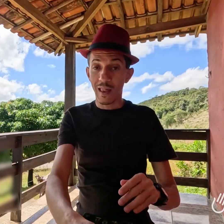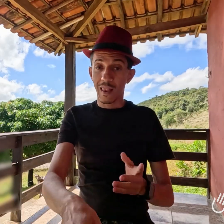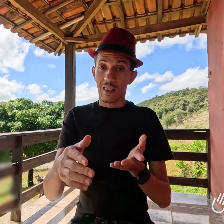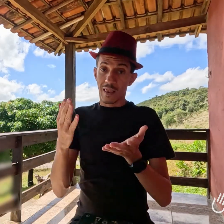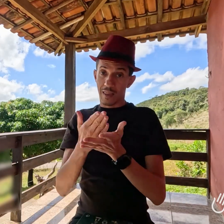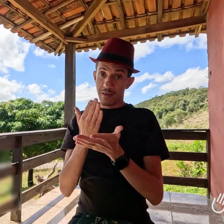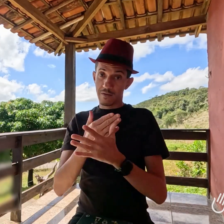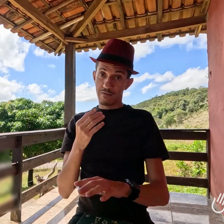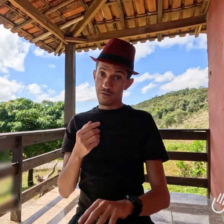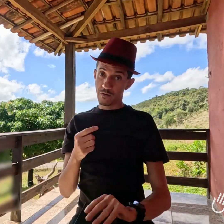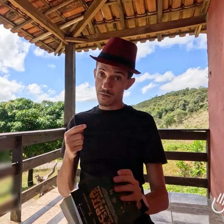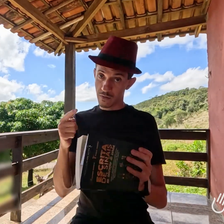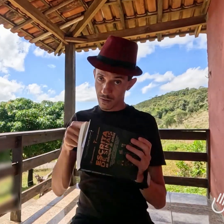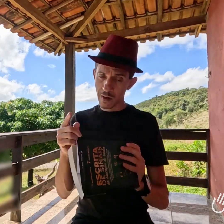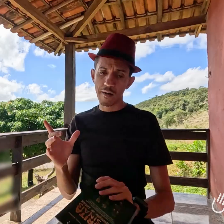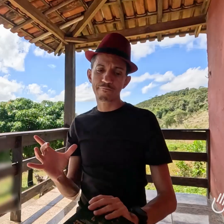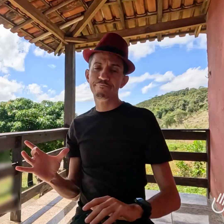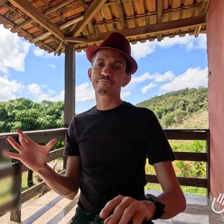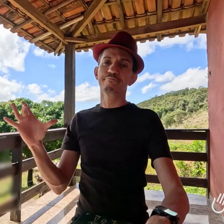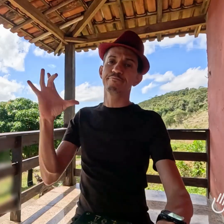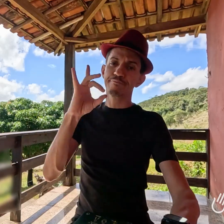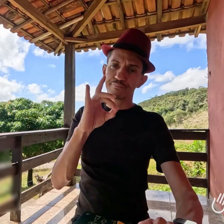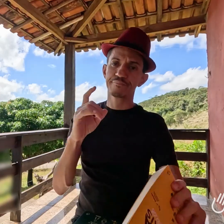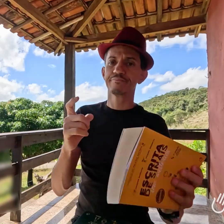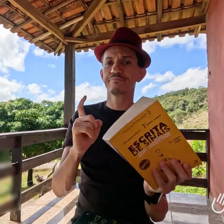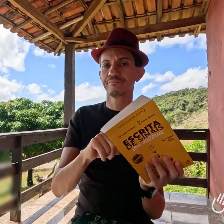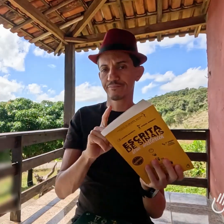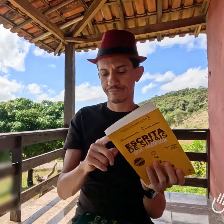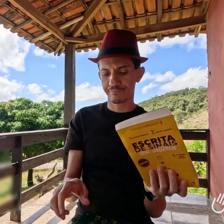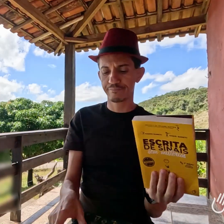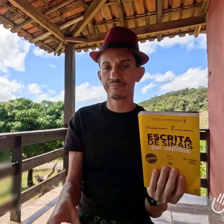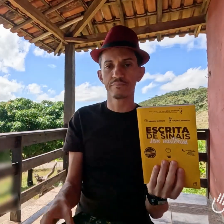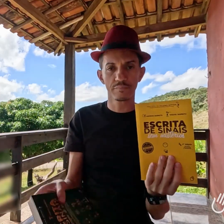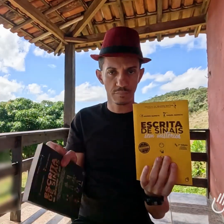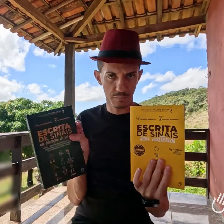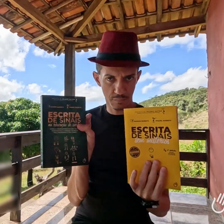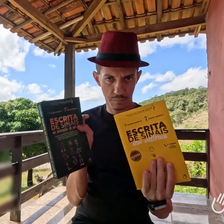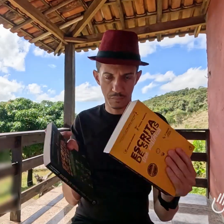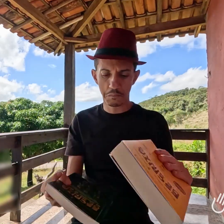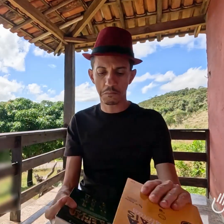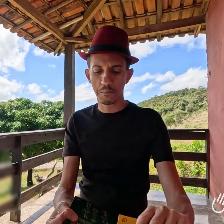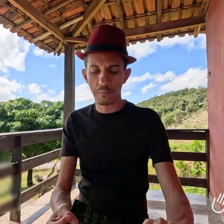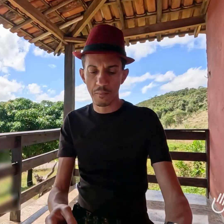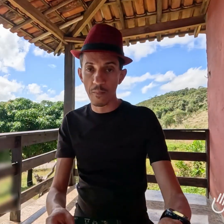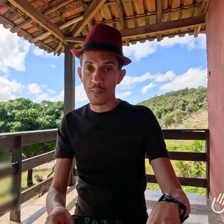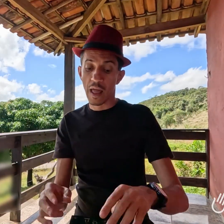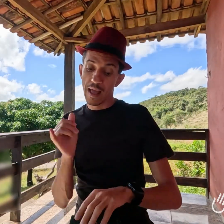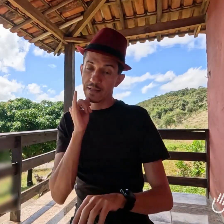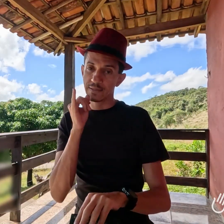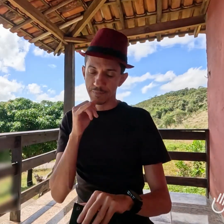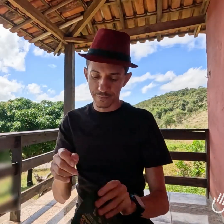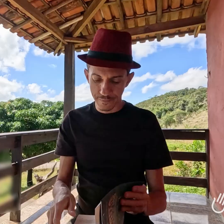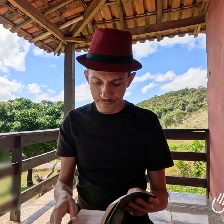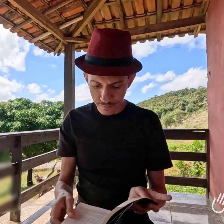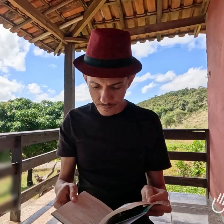vai desenvolver um nível ainda mais profundo na Libras e na escrita de sinais. Esses 2 livros estão